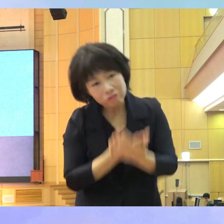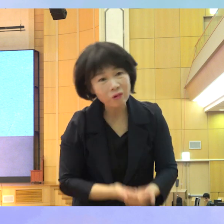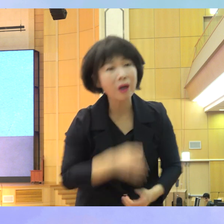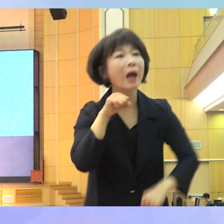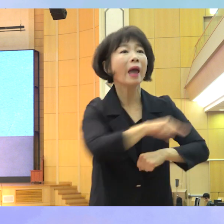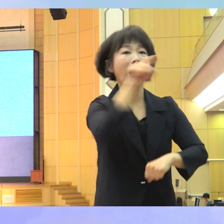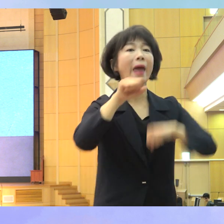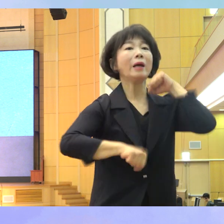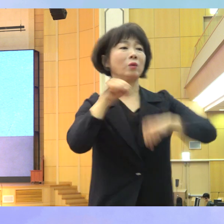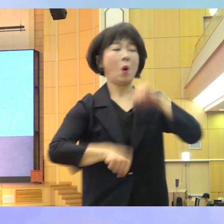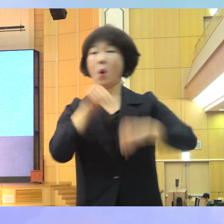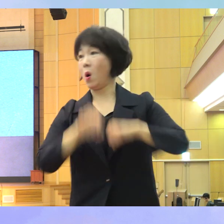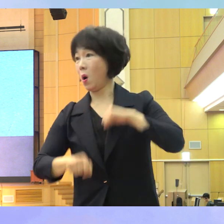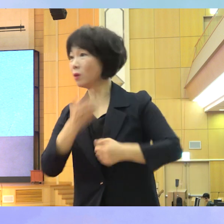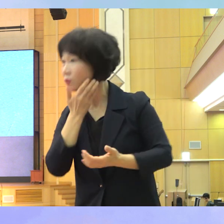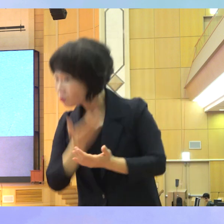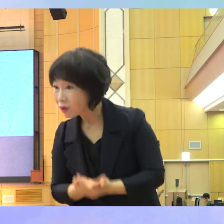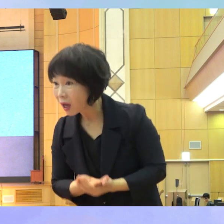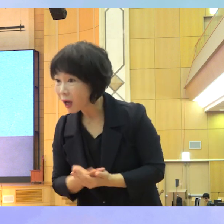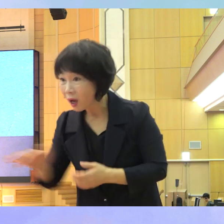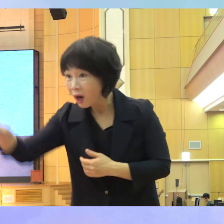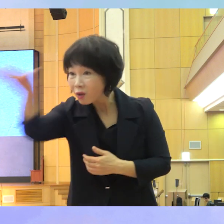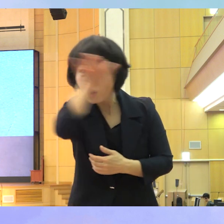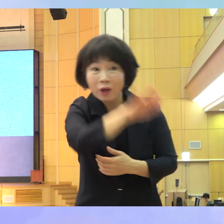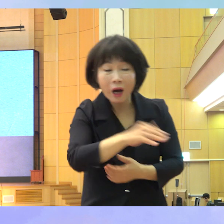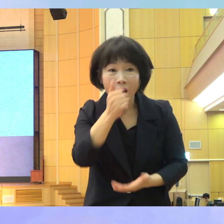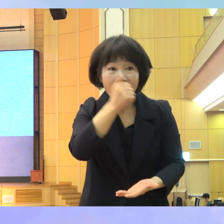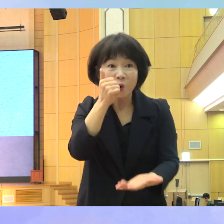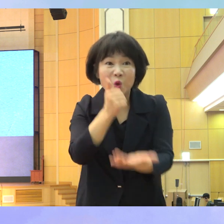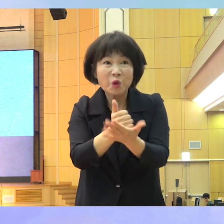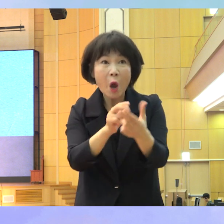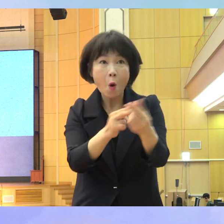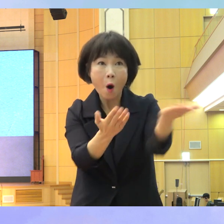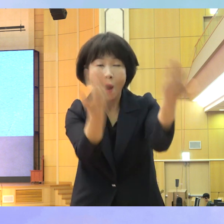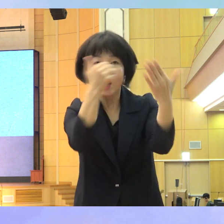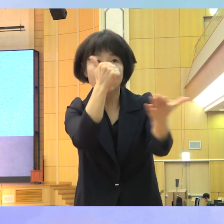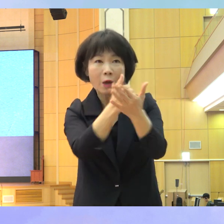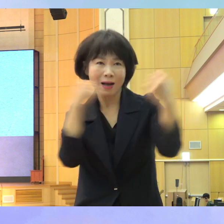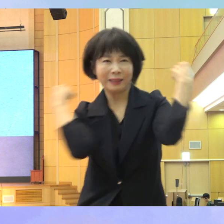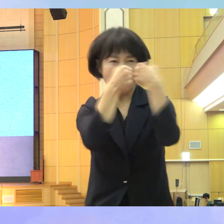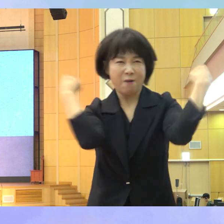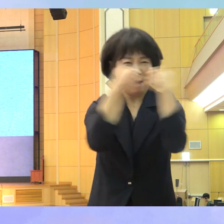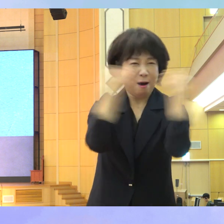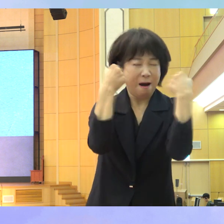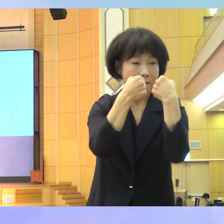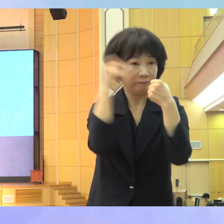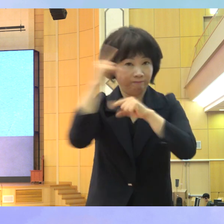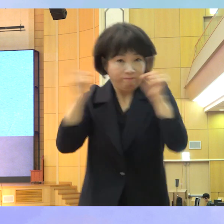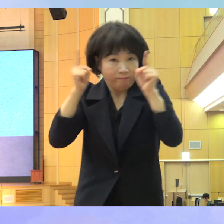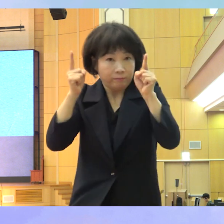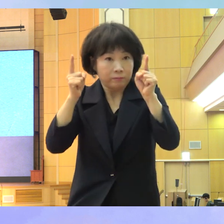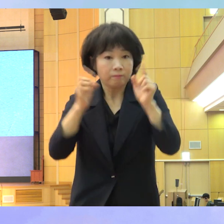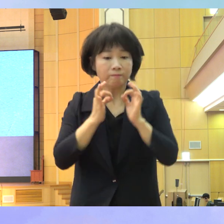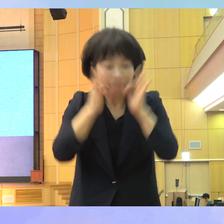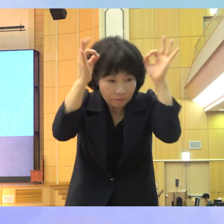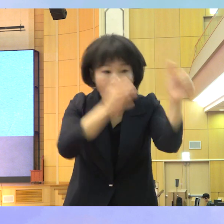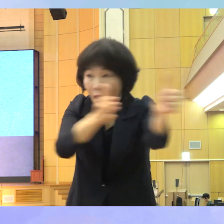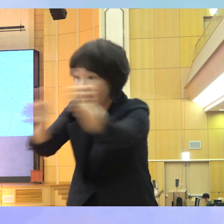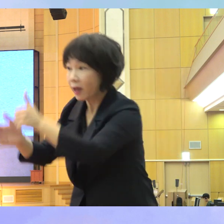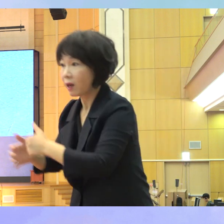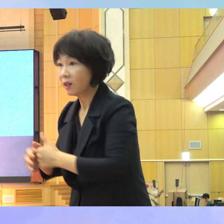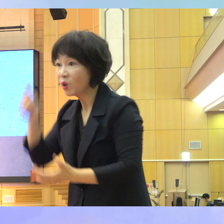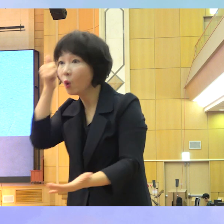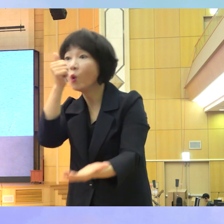하나님께서는 우리에게 죄와 싸우고 깨어 기도하며 애쓰고 수고하며 노력하려고